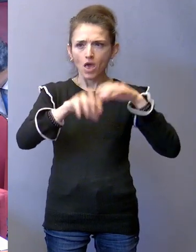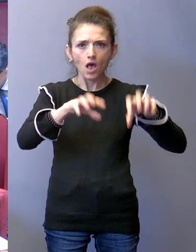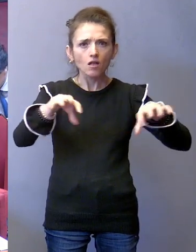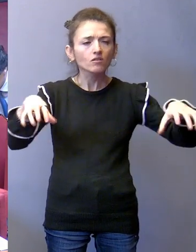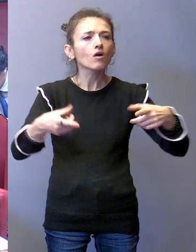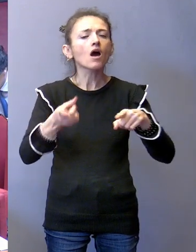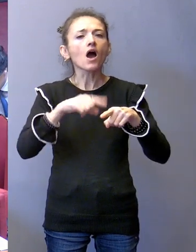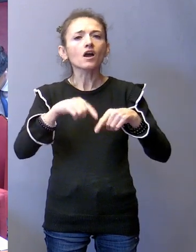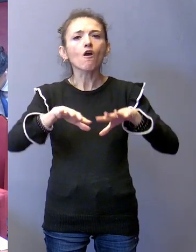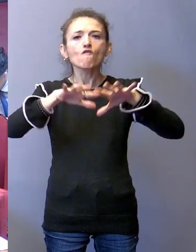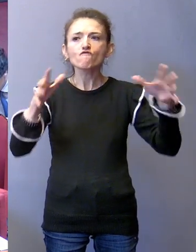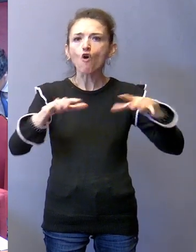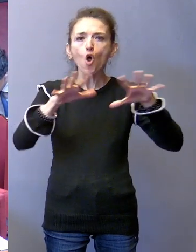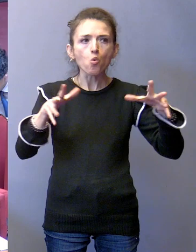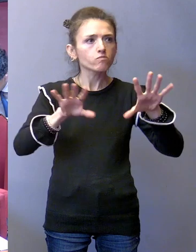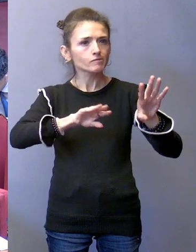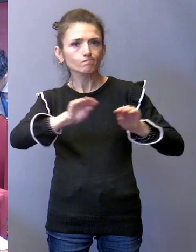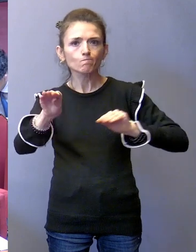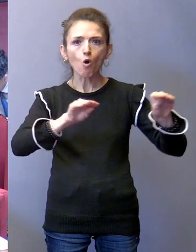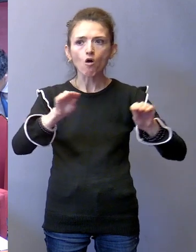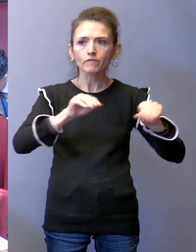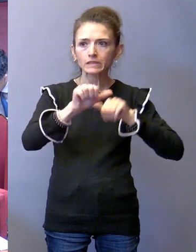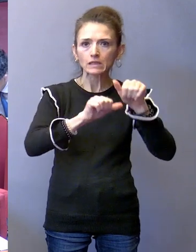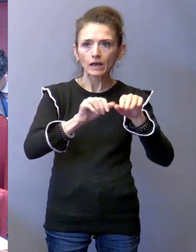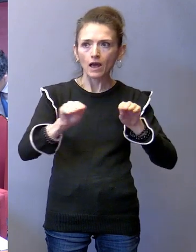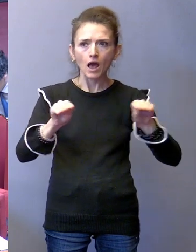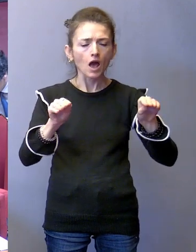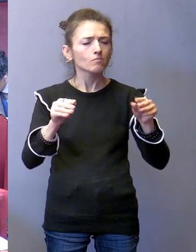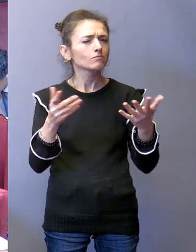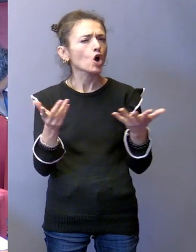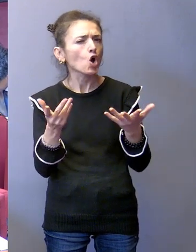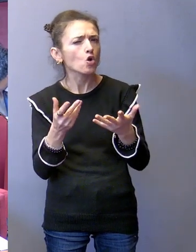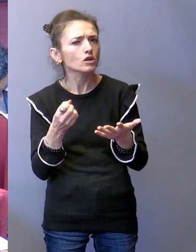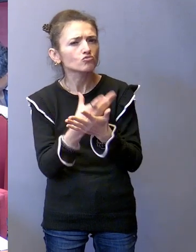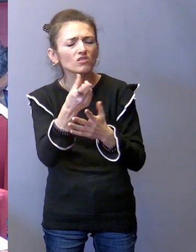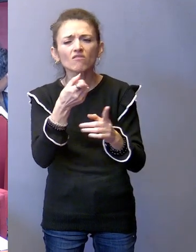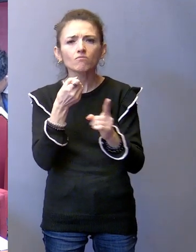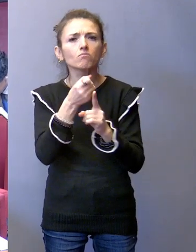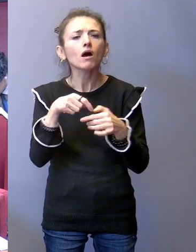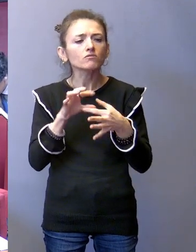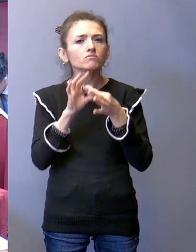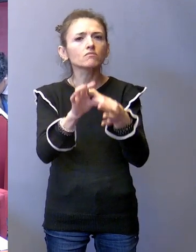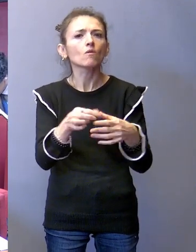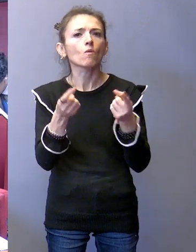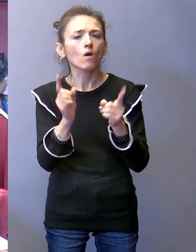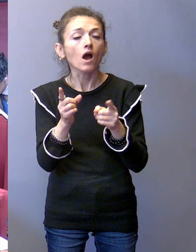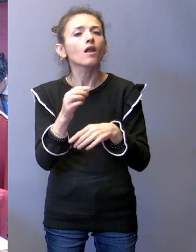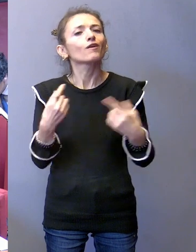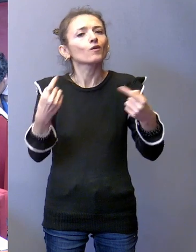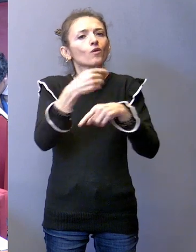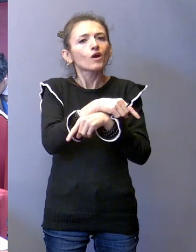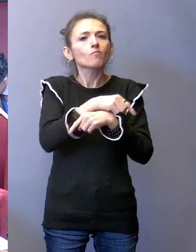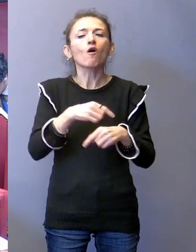aumentare i volumi cosa che succede per esempio attraverso questa delibera Cosa significa invece andare verso una diminuzione